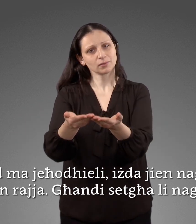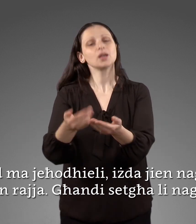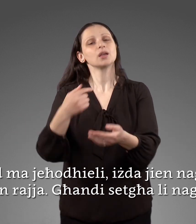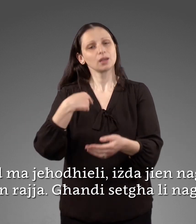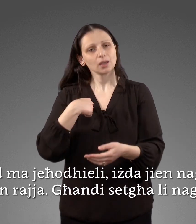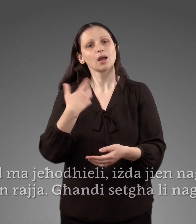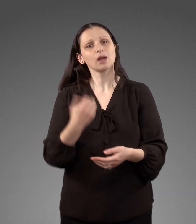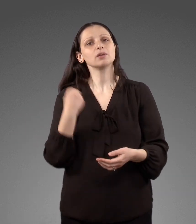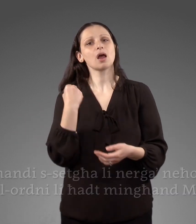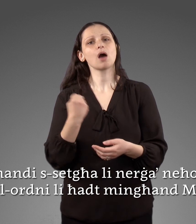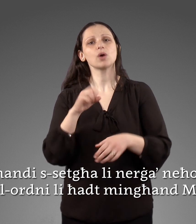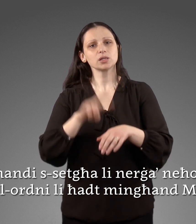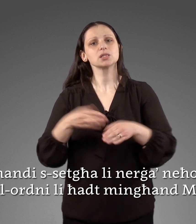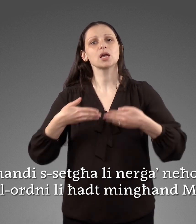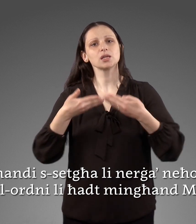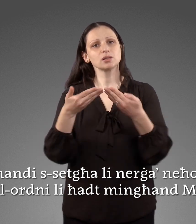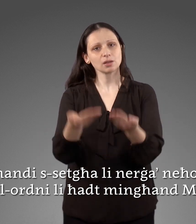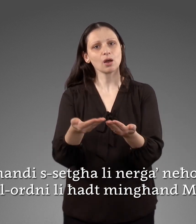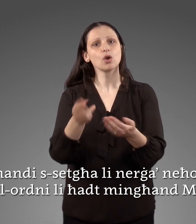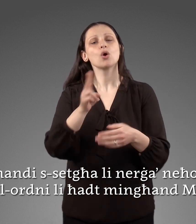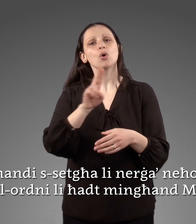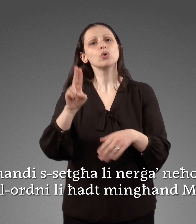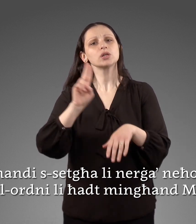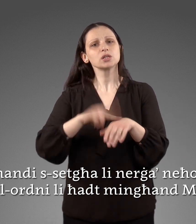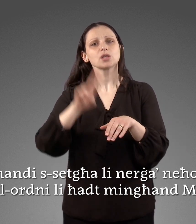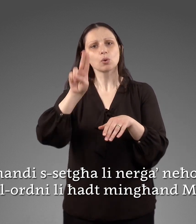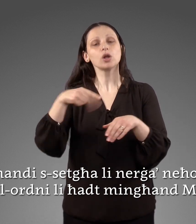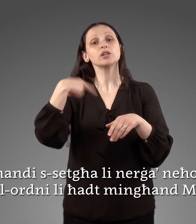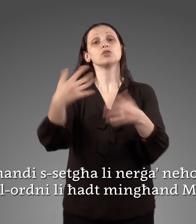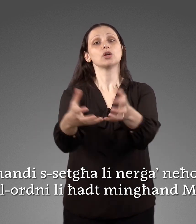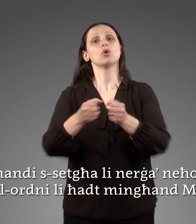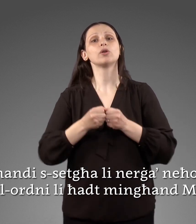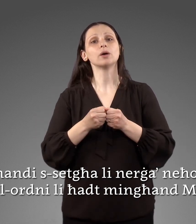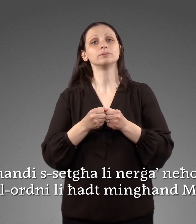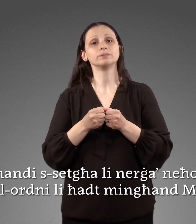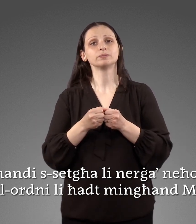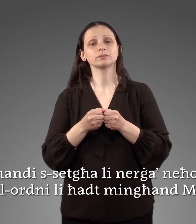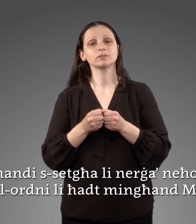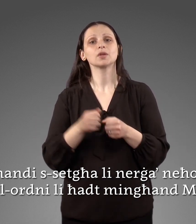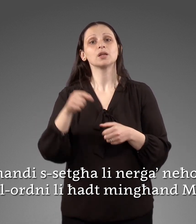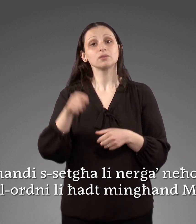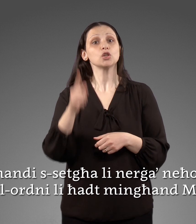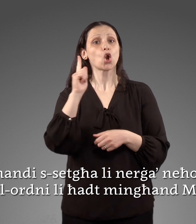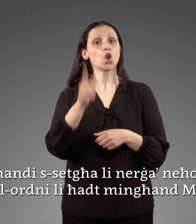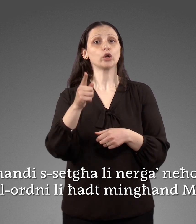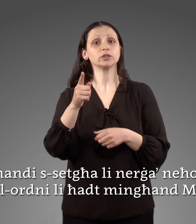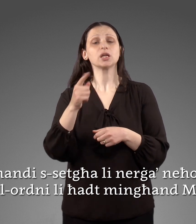natija U għandisseta li N-narrġan uħoda Dini l-ordni l-ħat Minn ant-messiri